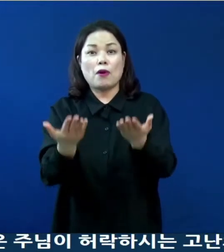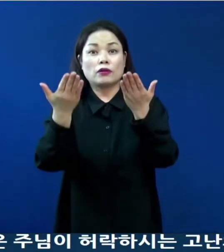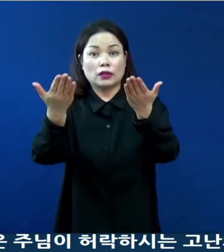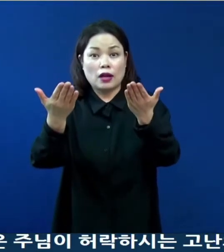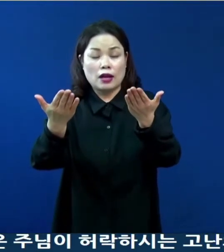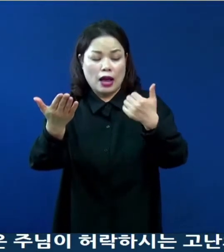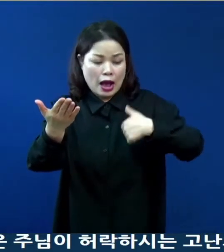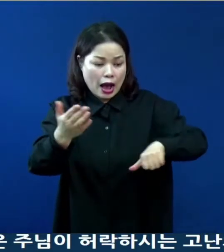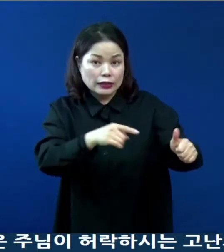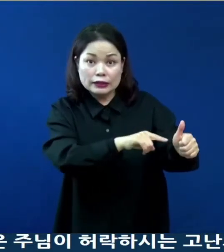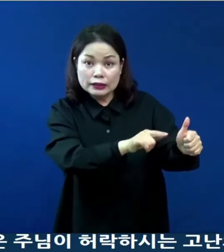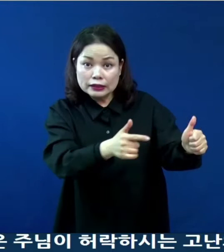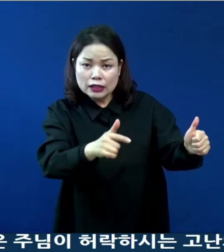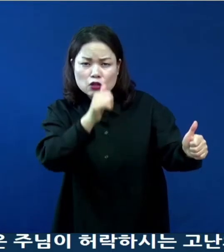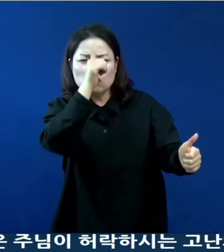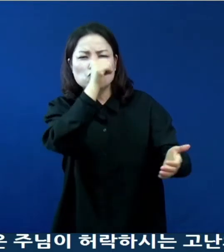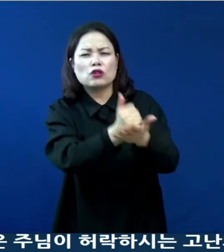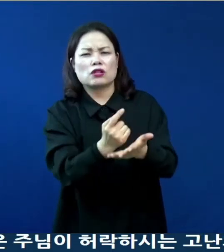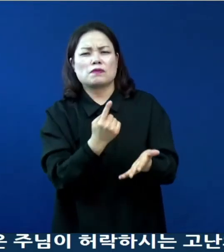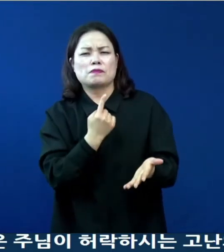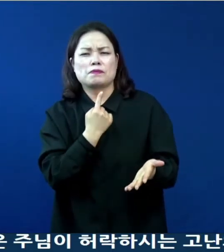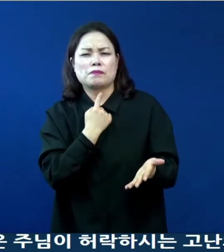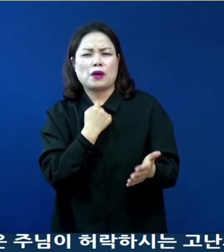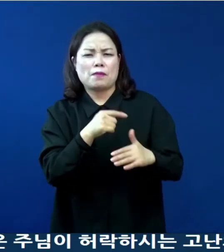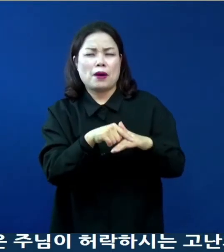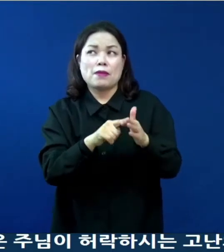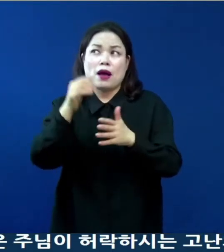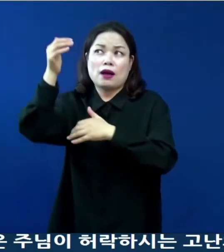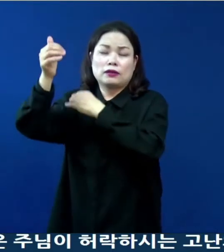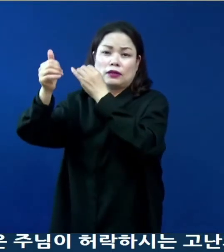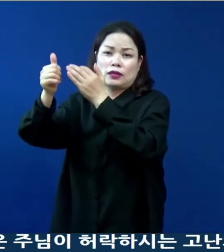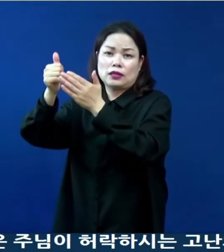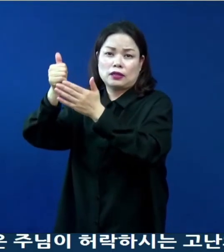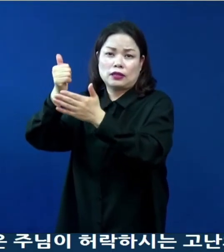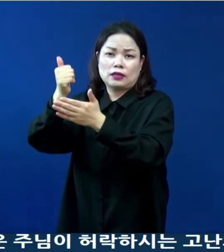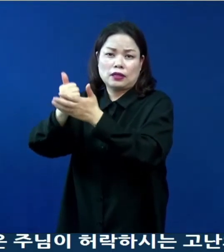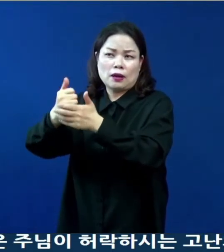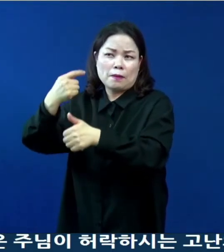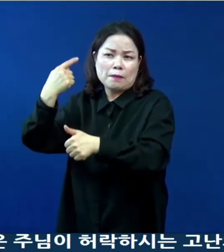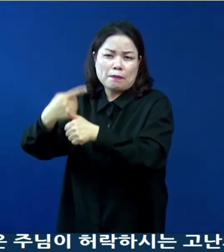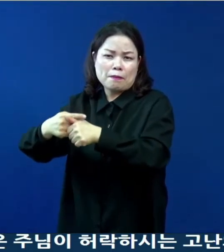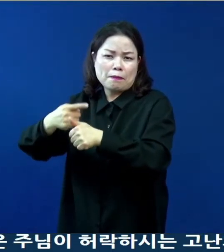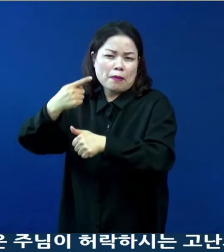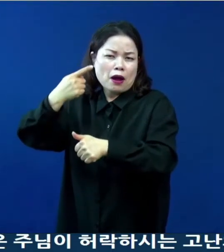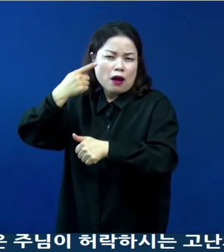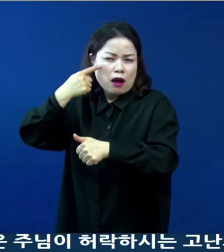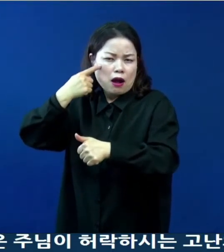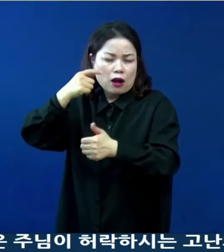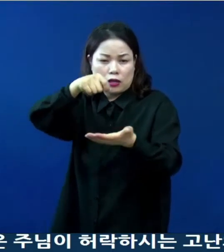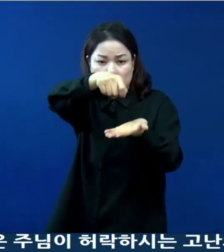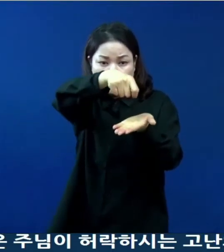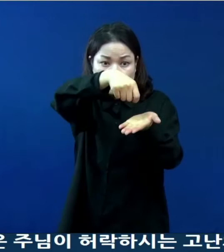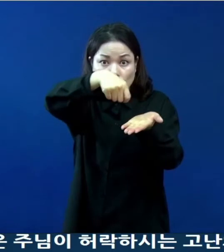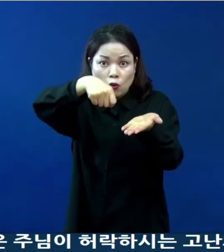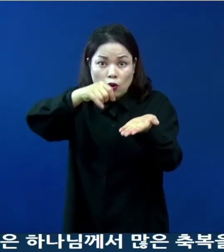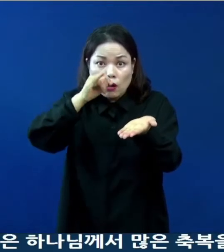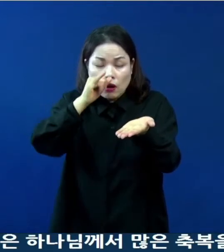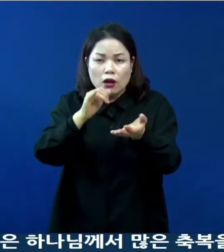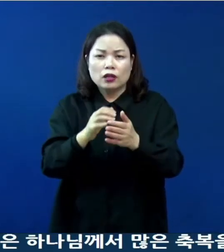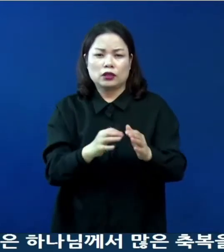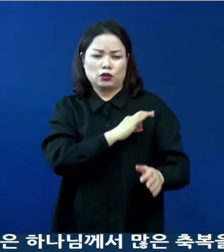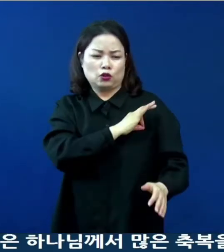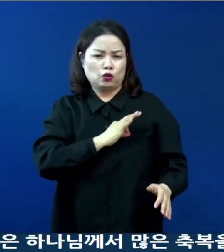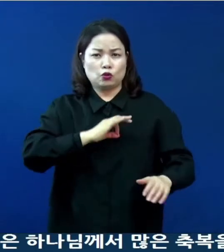이유는 아들들이 죄를 범해서 마음으로 하나님을 욕했을까 걱정함이라 라고 기록되어 있습니다. 그래서